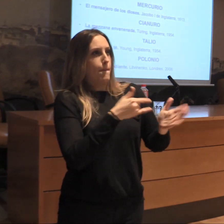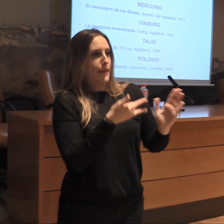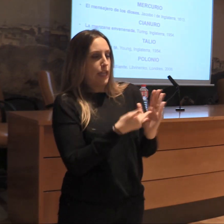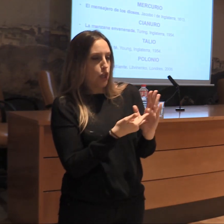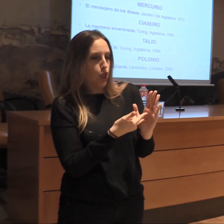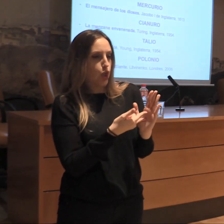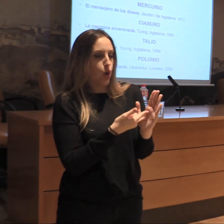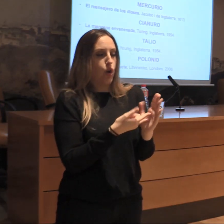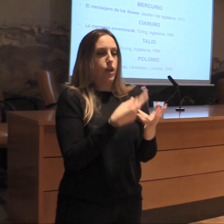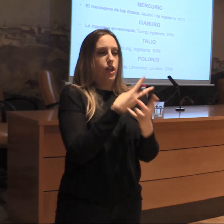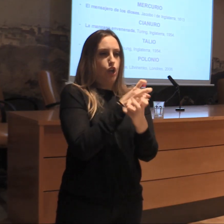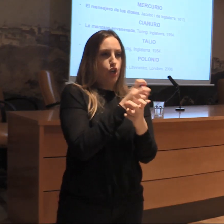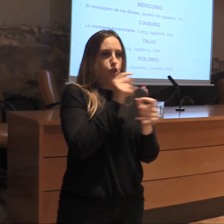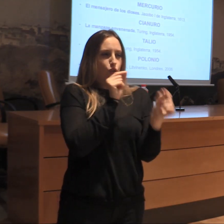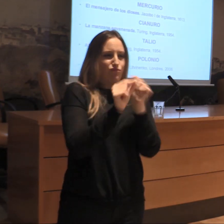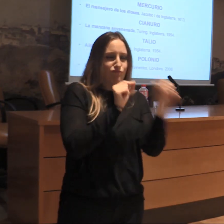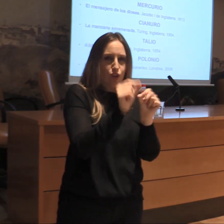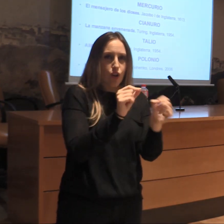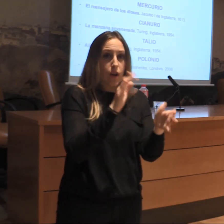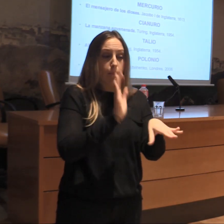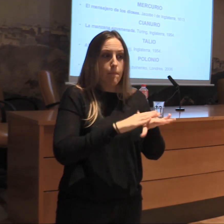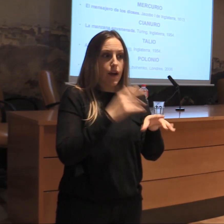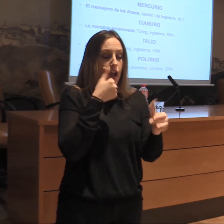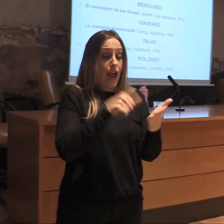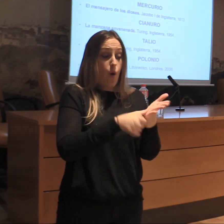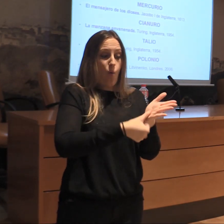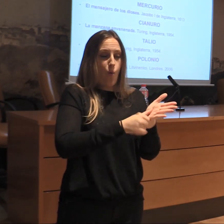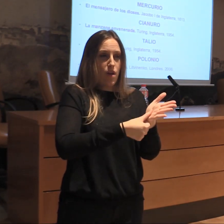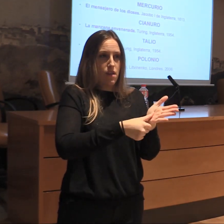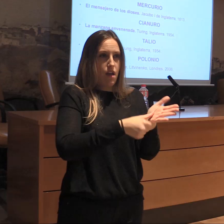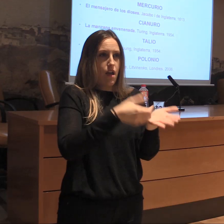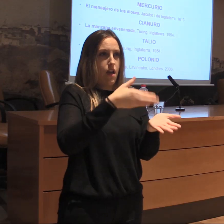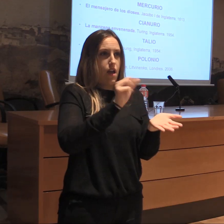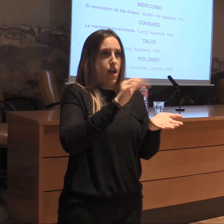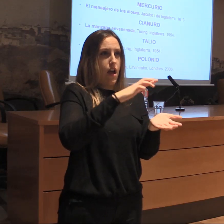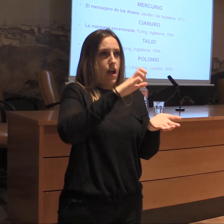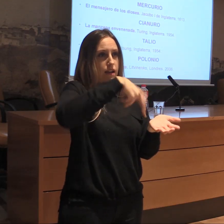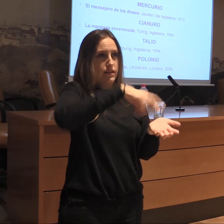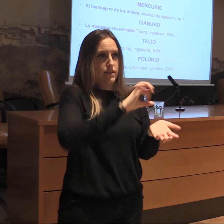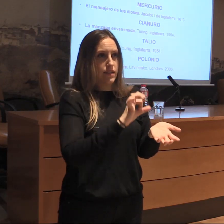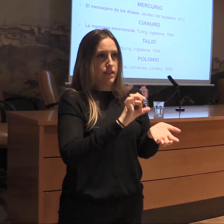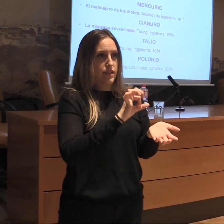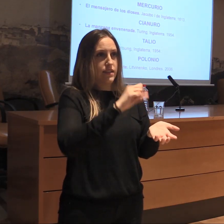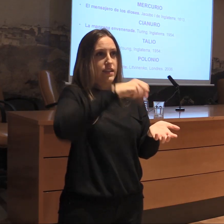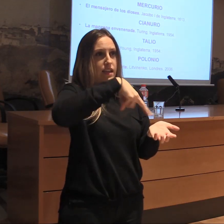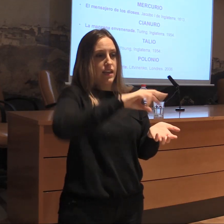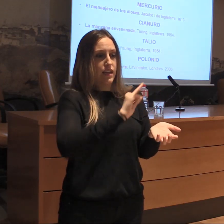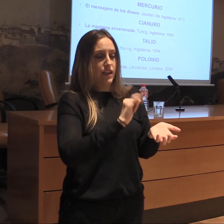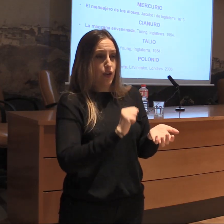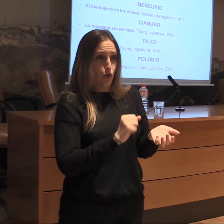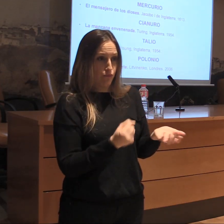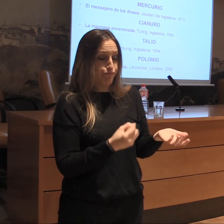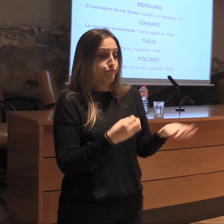toxicológico para detectar las huellas del arsénico. Bueno, un gran escritor como Alejandro Dumas